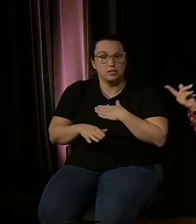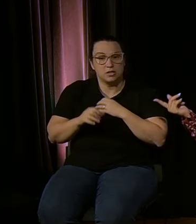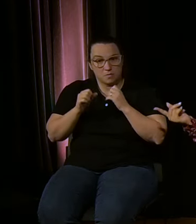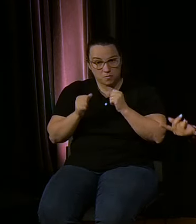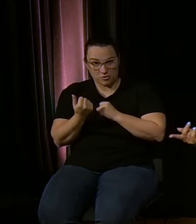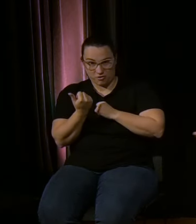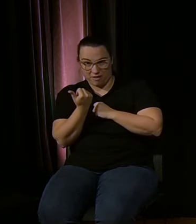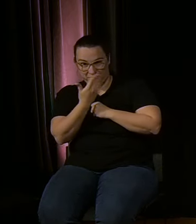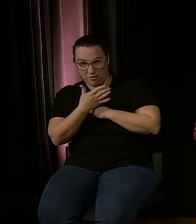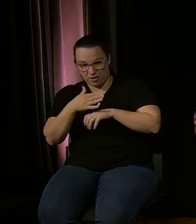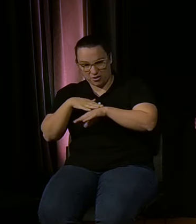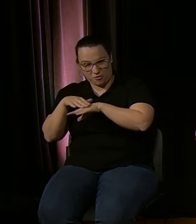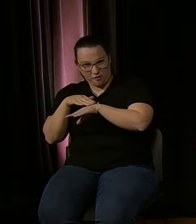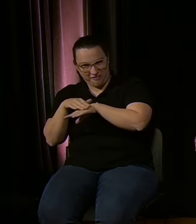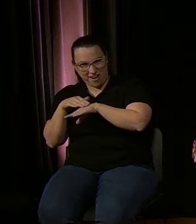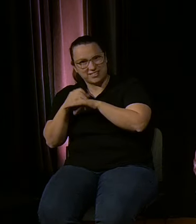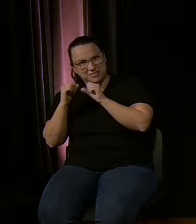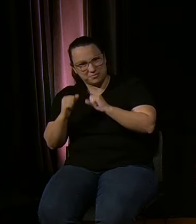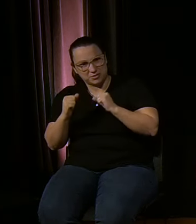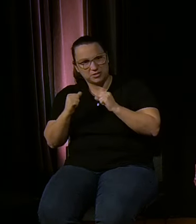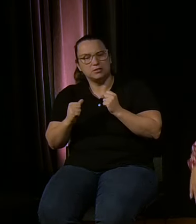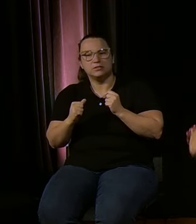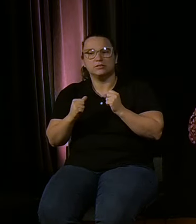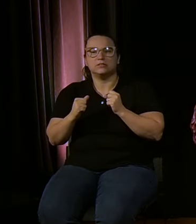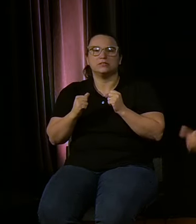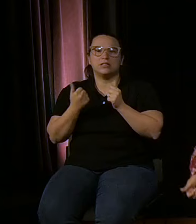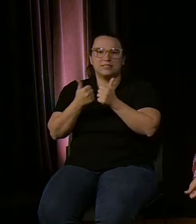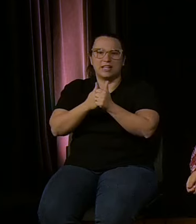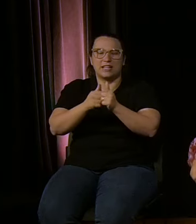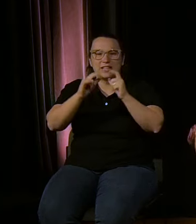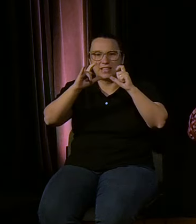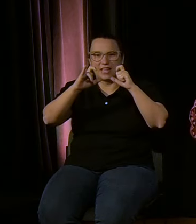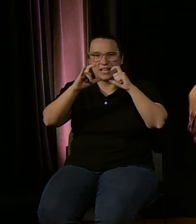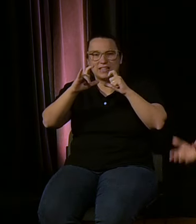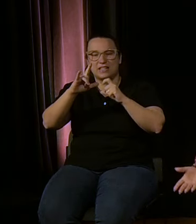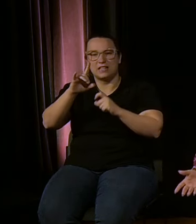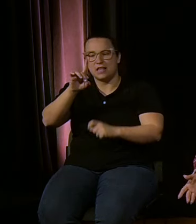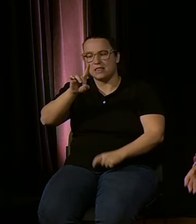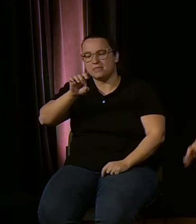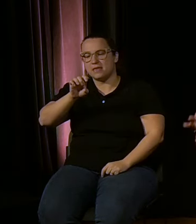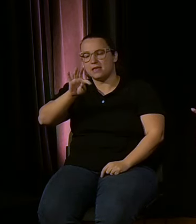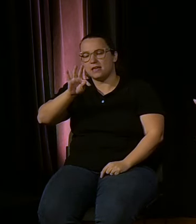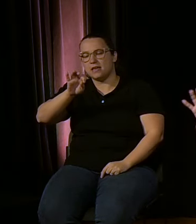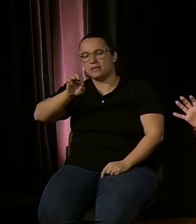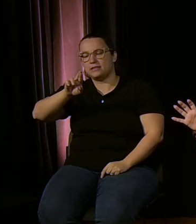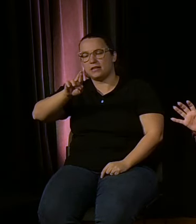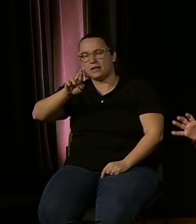continuar lá fora também. E sigam também a Indeterminações no Instagram. A gente tem o site